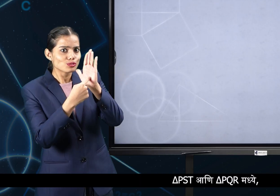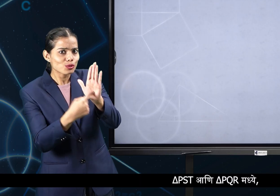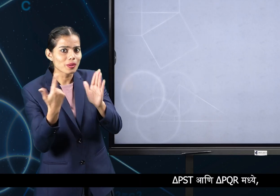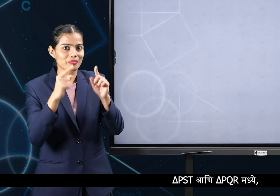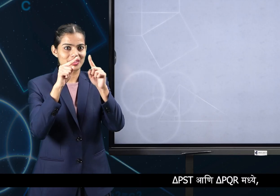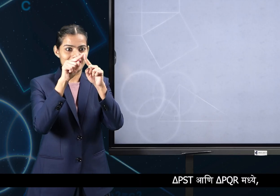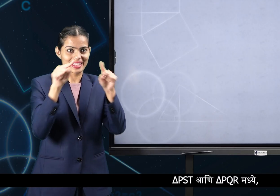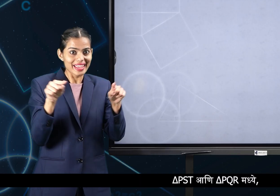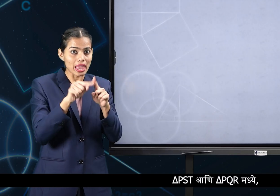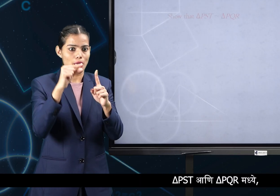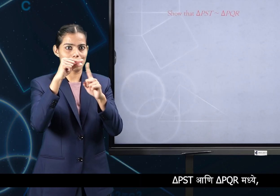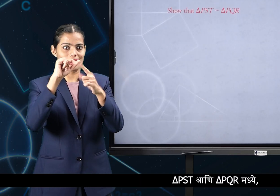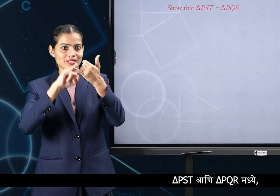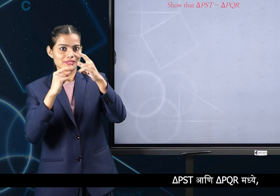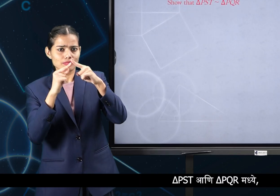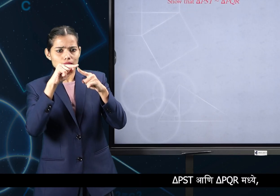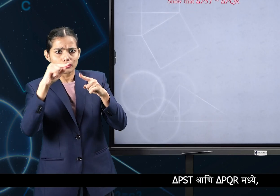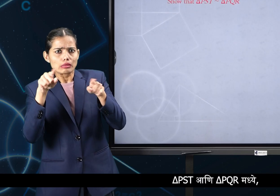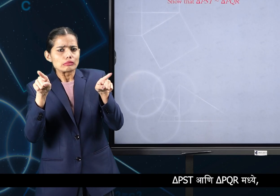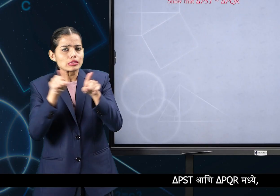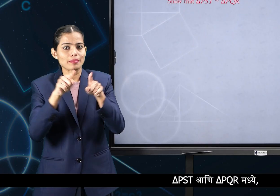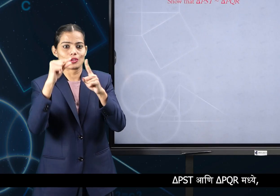ट्रायंगल PST आणि ट्रायंगल PQR मध्ये